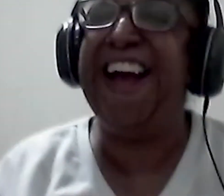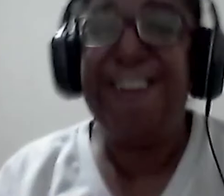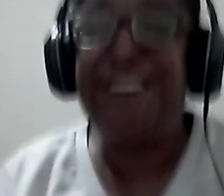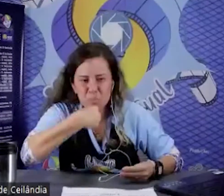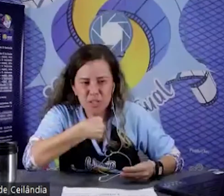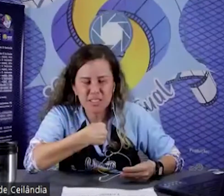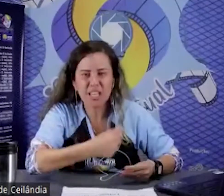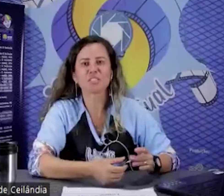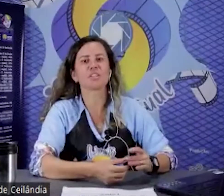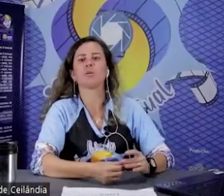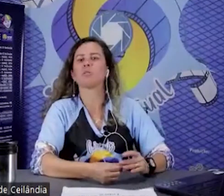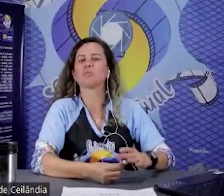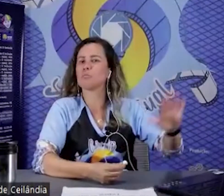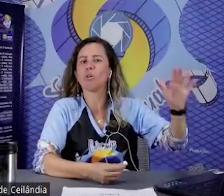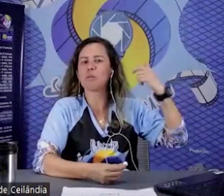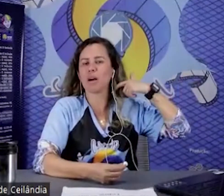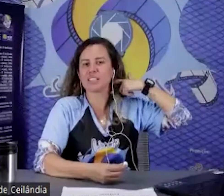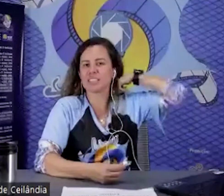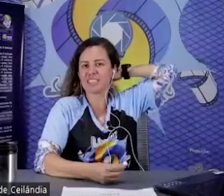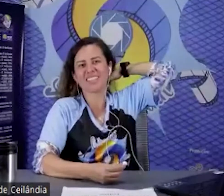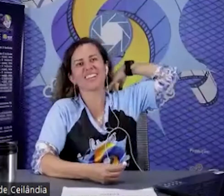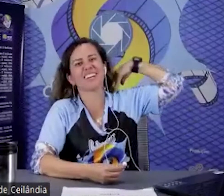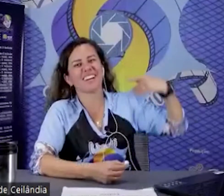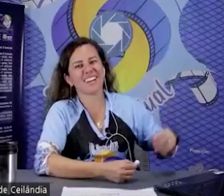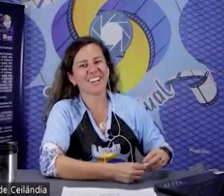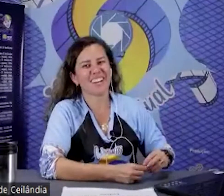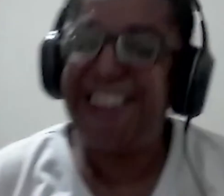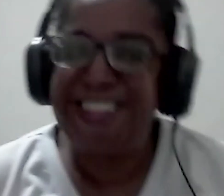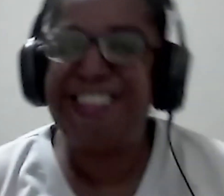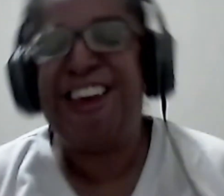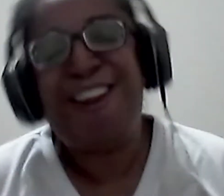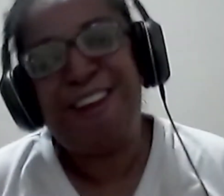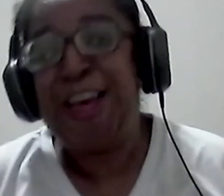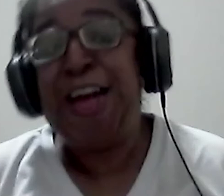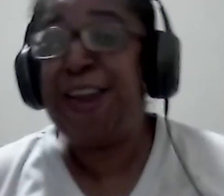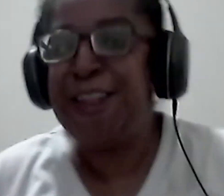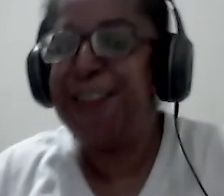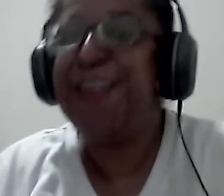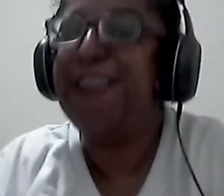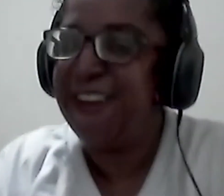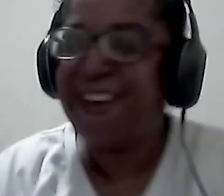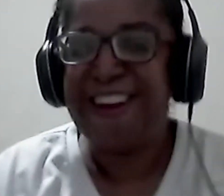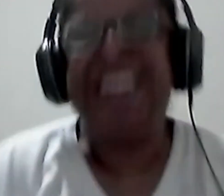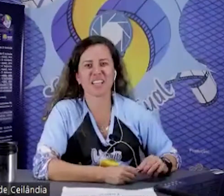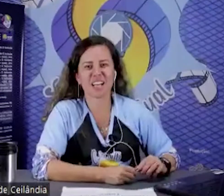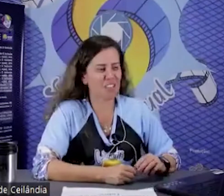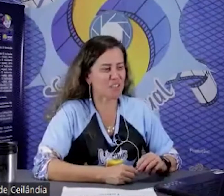remédio para o cansaço que fica bom, não morre mais. Pois é, desse jeito. Faz uma cirurgia para tirar o cansaço, deve